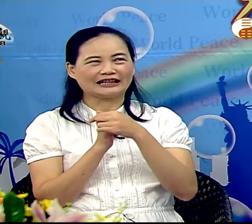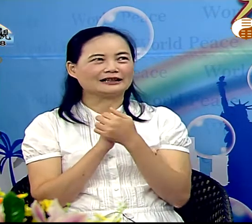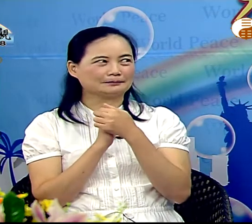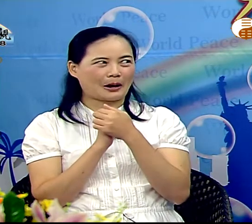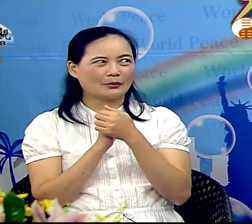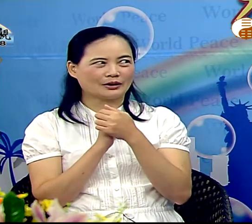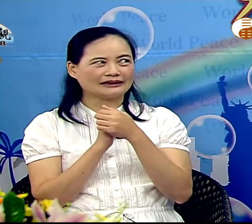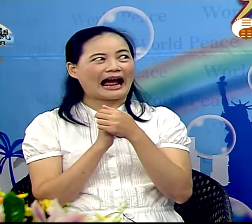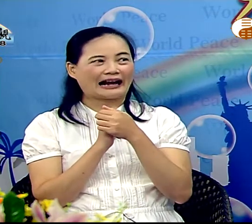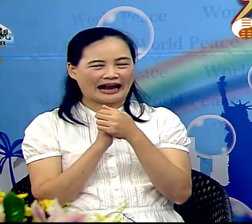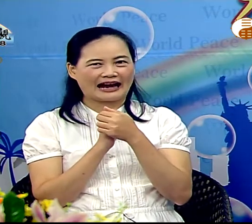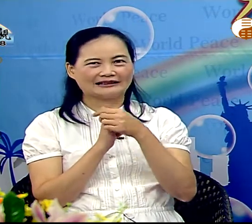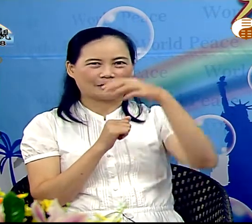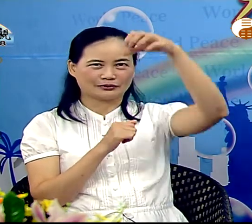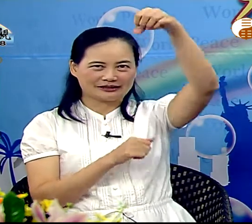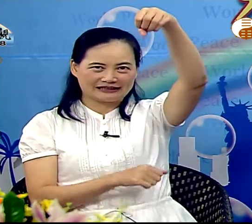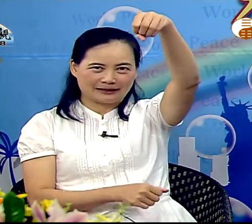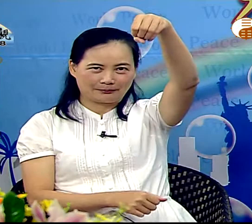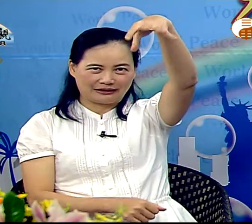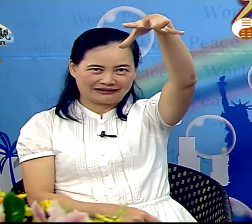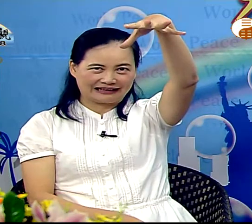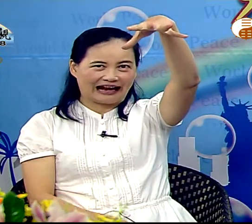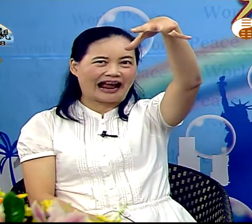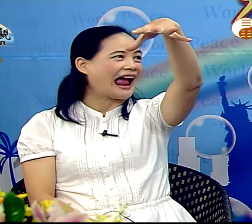灯帮我打开，那我就直接比打开。